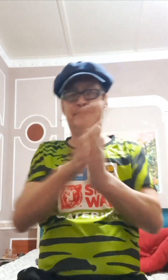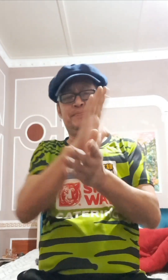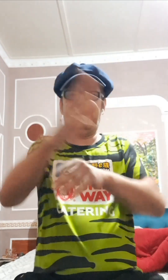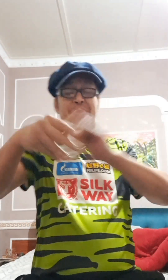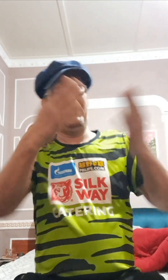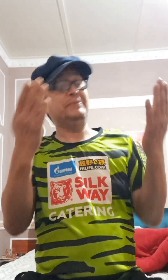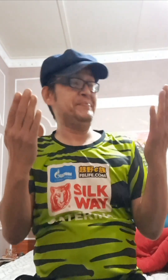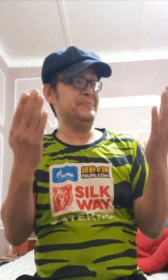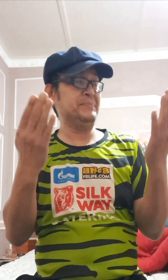ahumado.